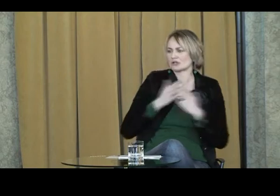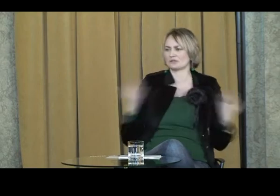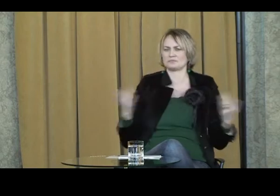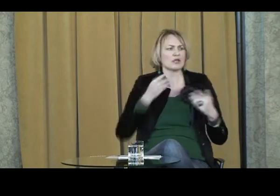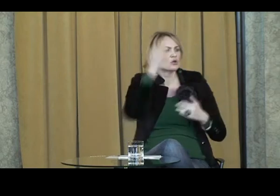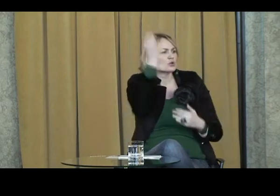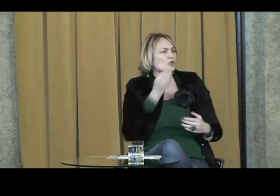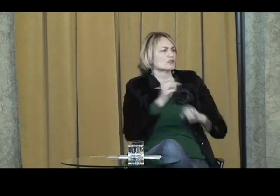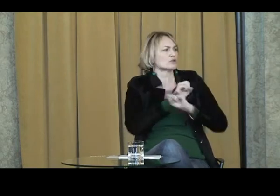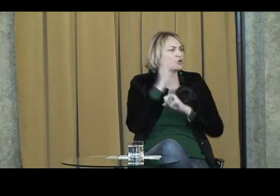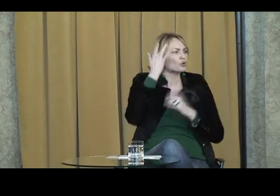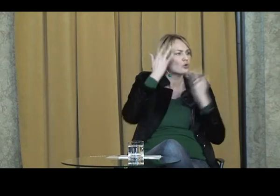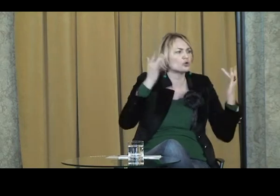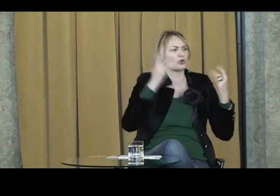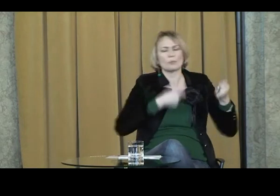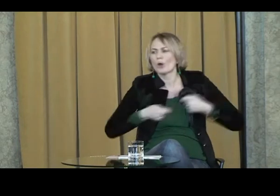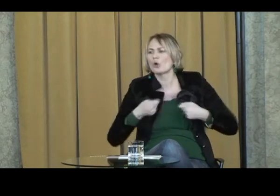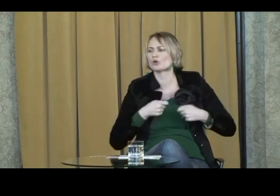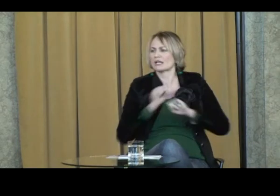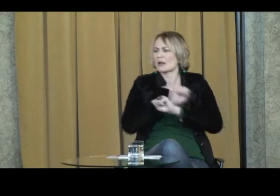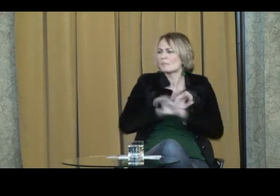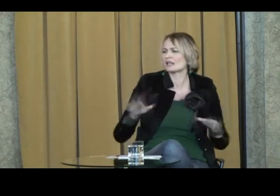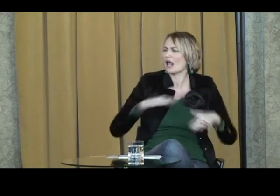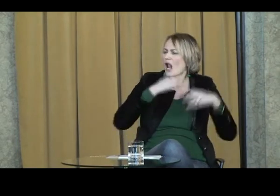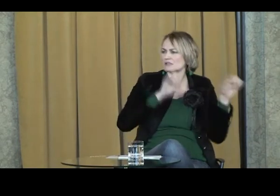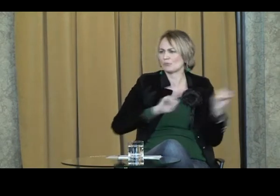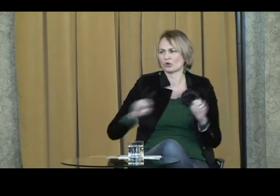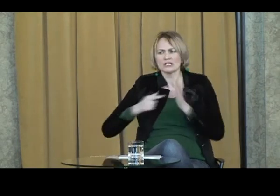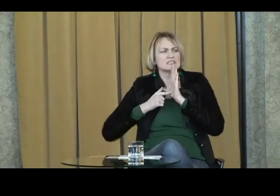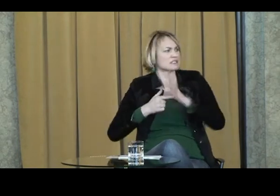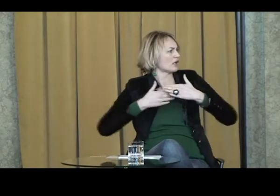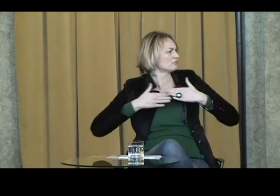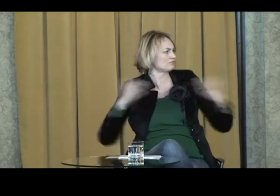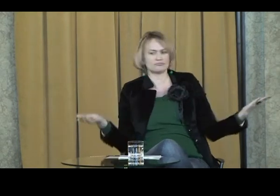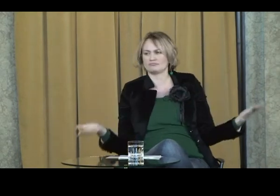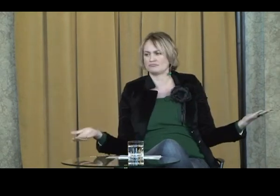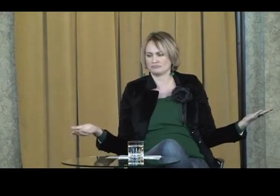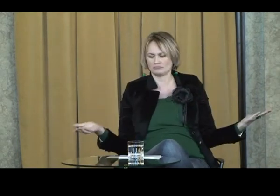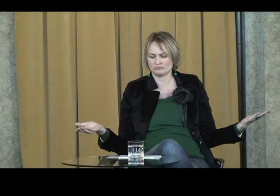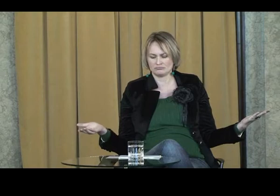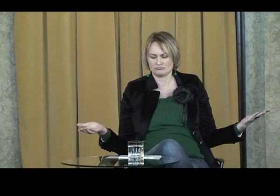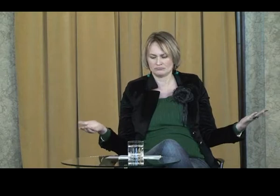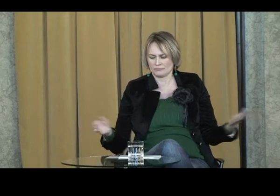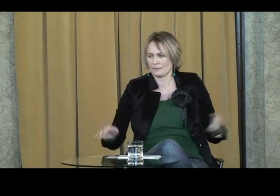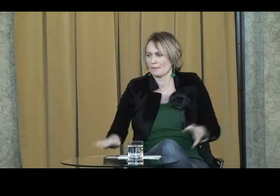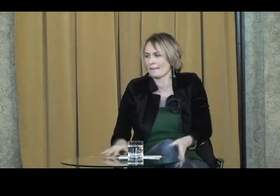machen, nicht verstecken. Kunst, Kultur, Politik, Medien, alles ist möglich.